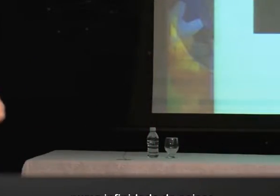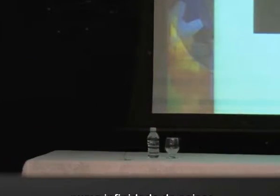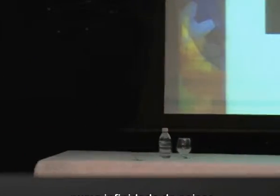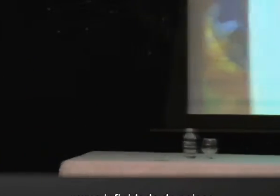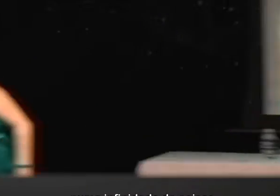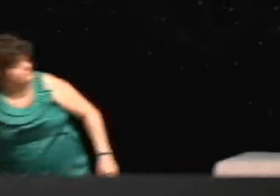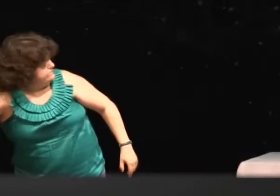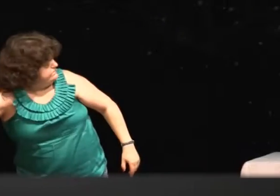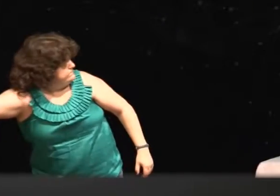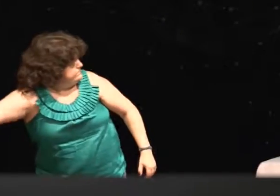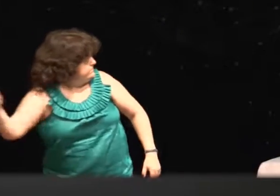de coisas.